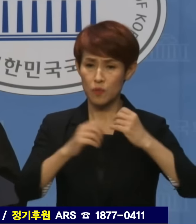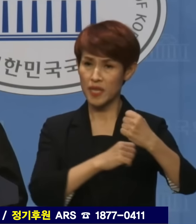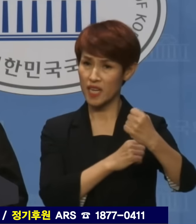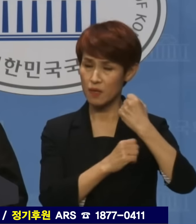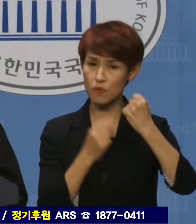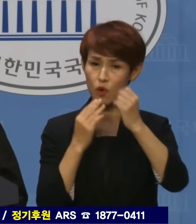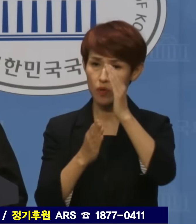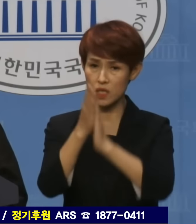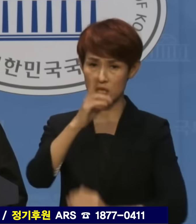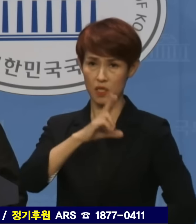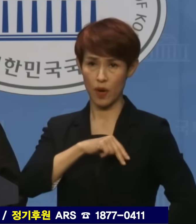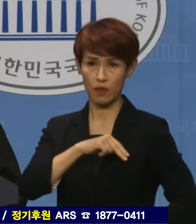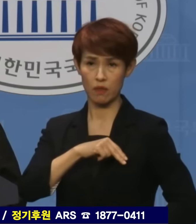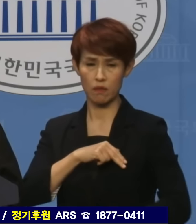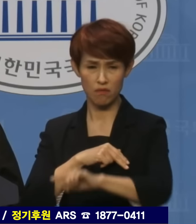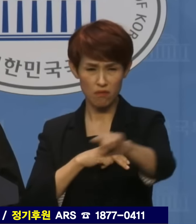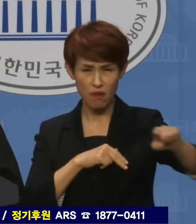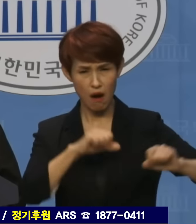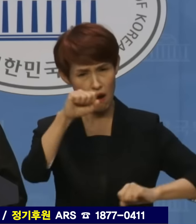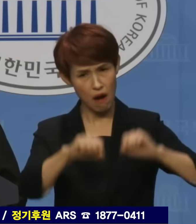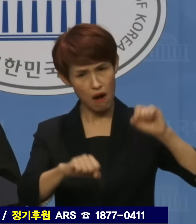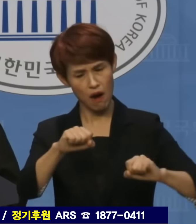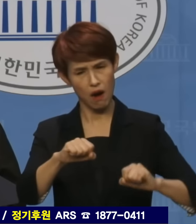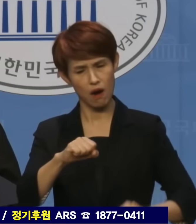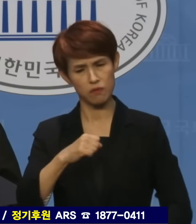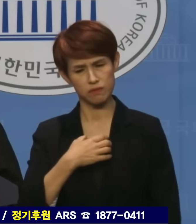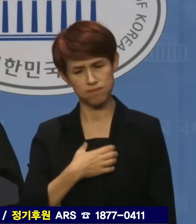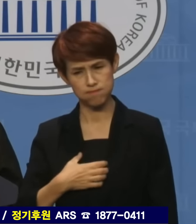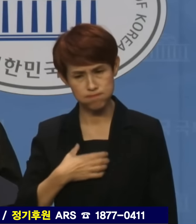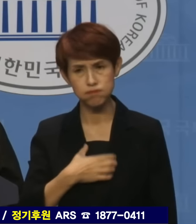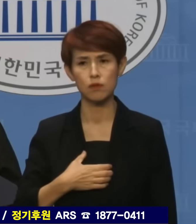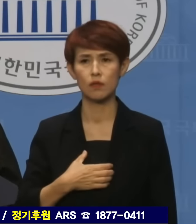국민의힘 서울시의회 의원들의 행태가 매우 우려됩니다.